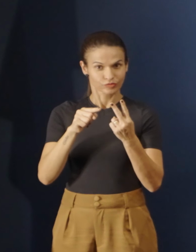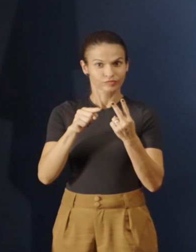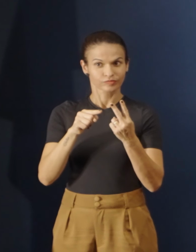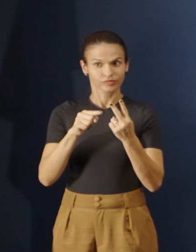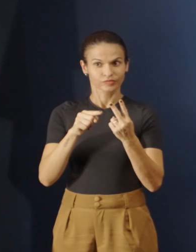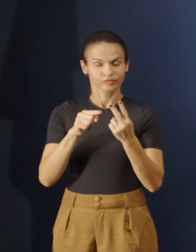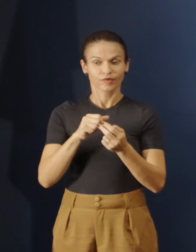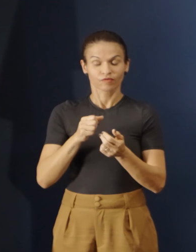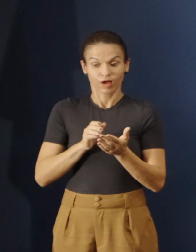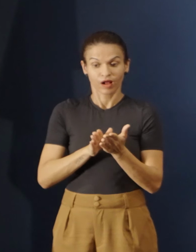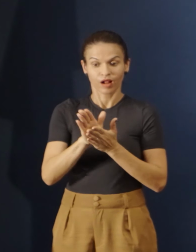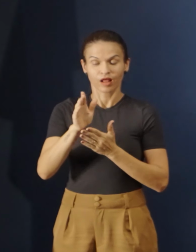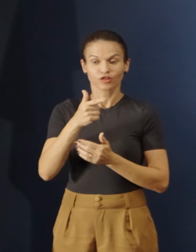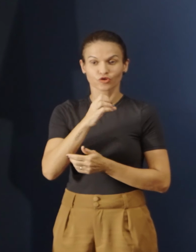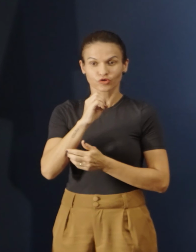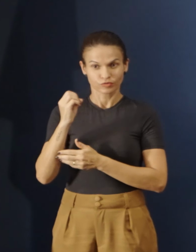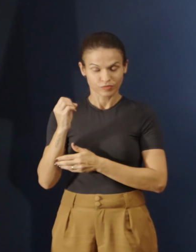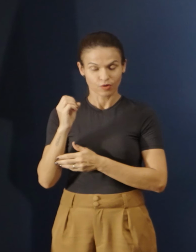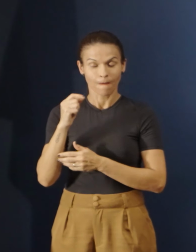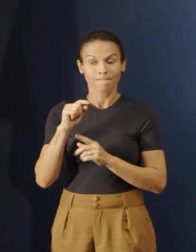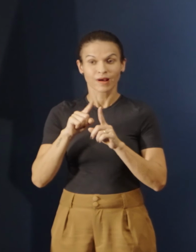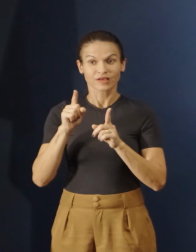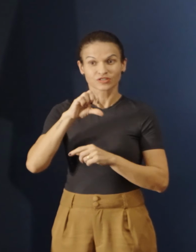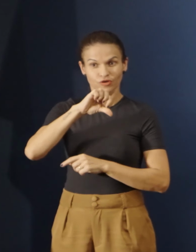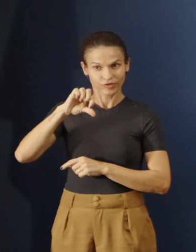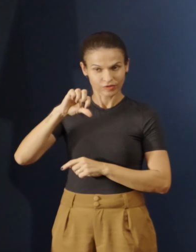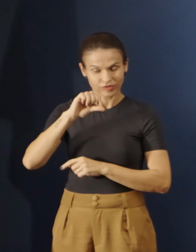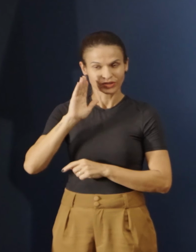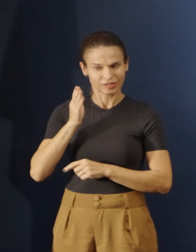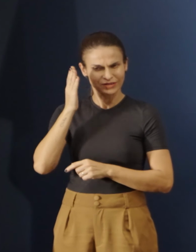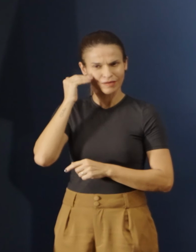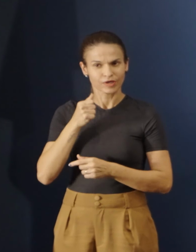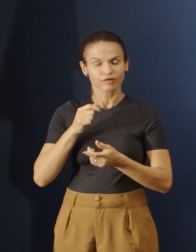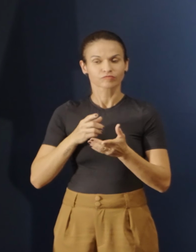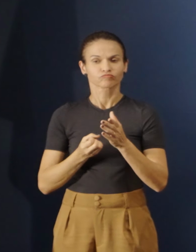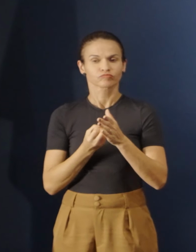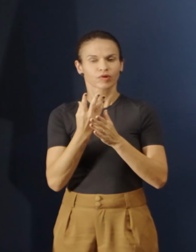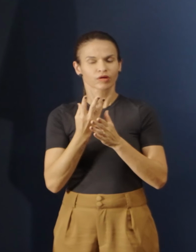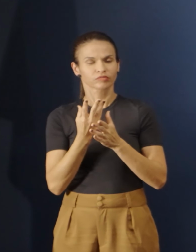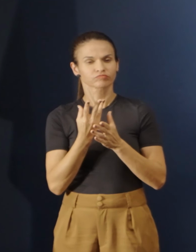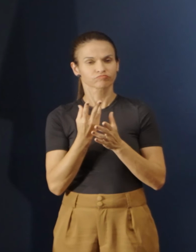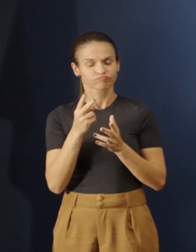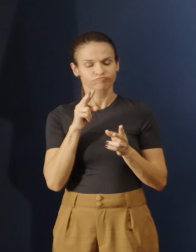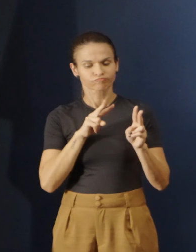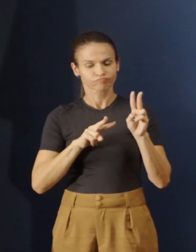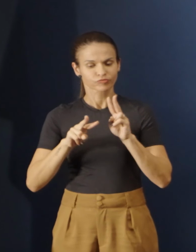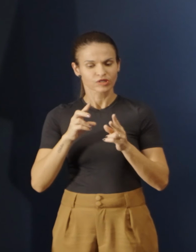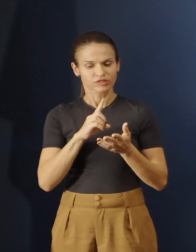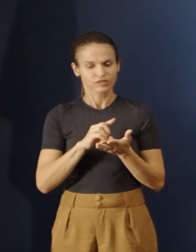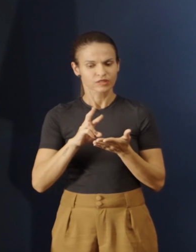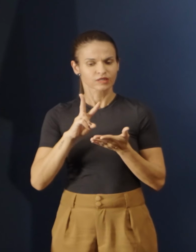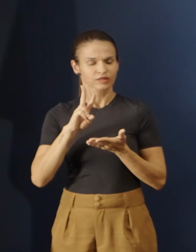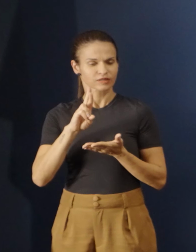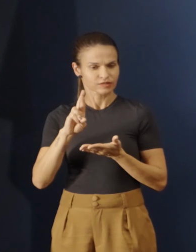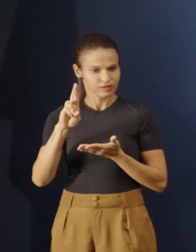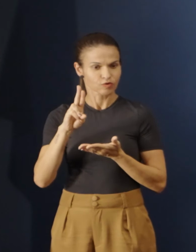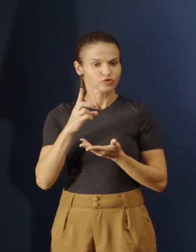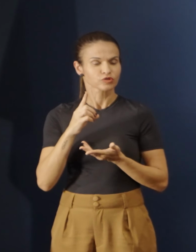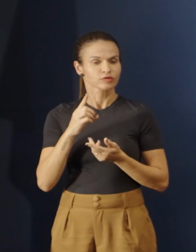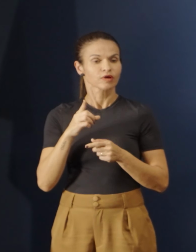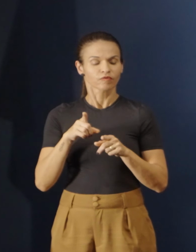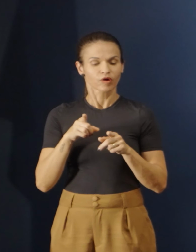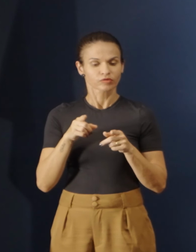saiu em 2000, mas em 99 a gente já sabia que ela ia ser lançada. Mas então vai ser esse o tempo da minha dissertação de mestrado. E foi, o meu mestrado